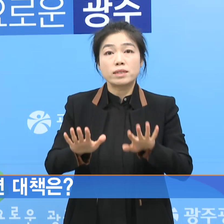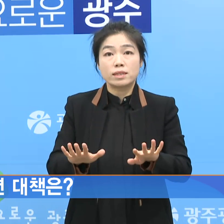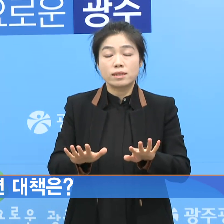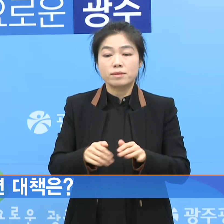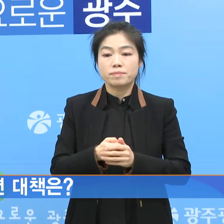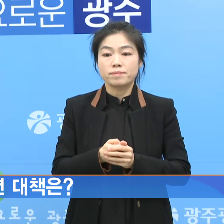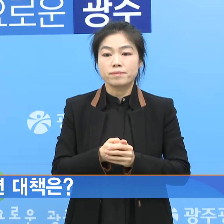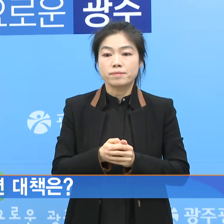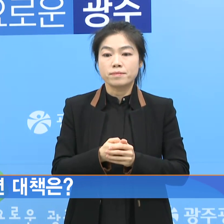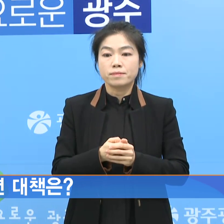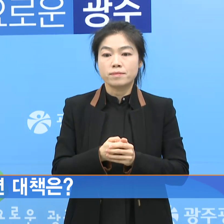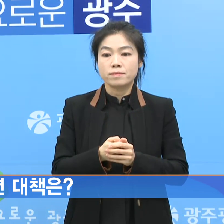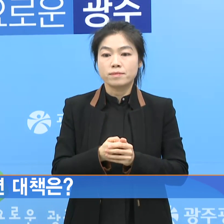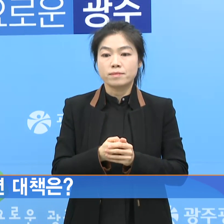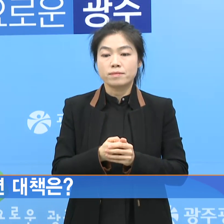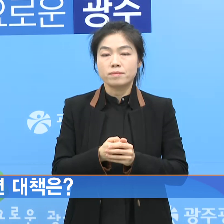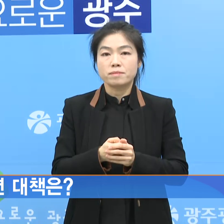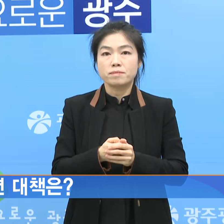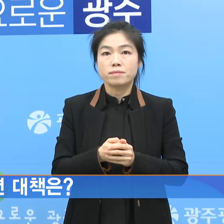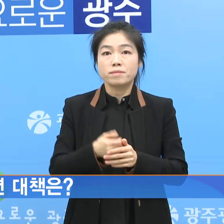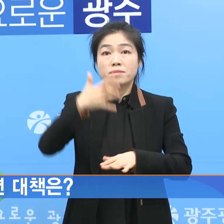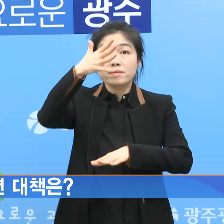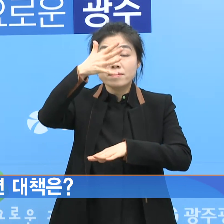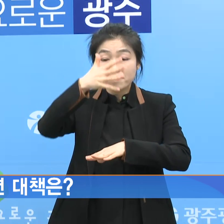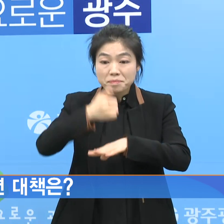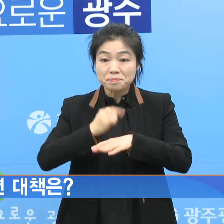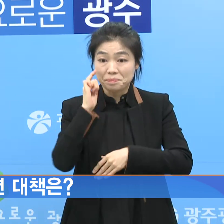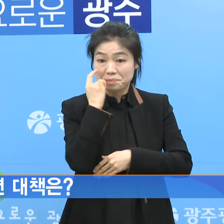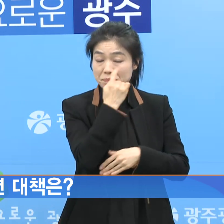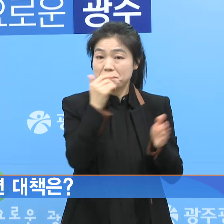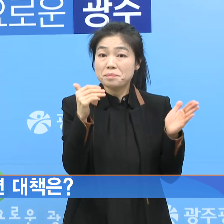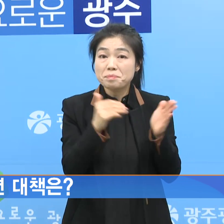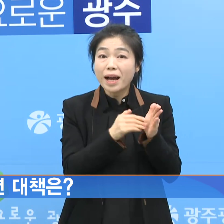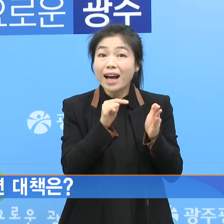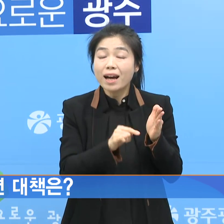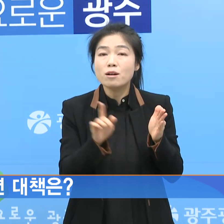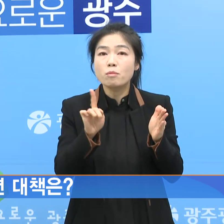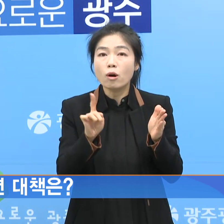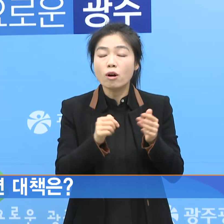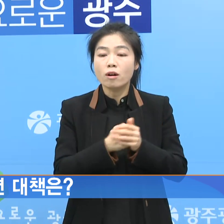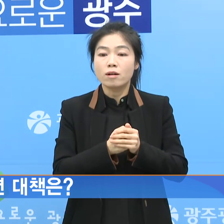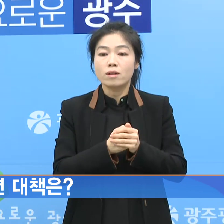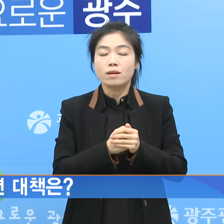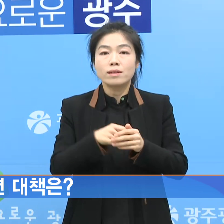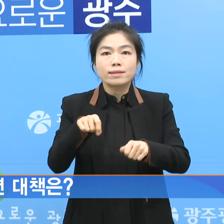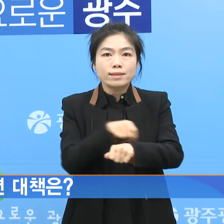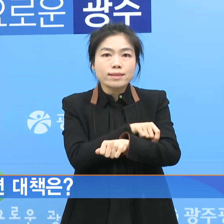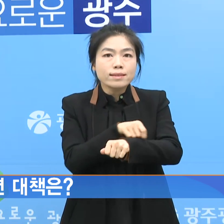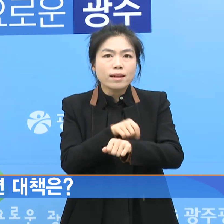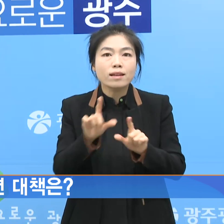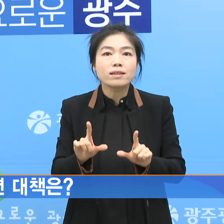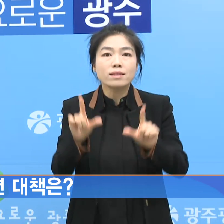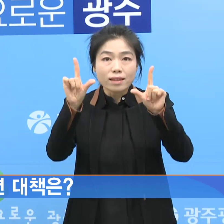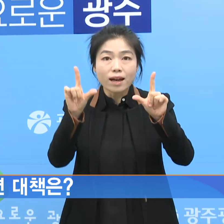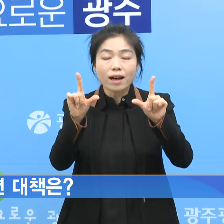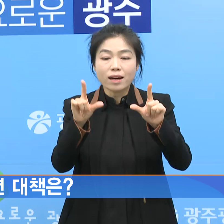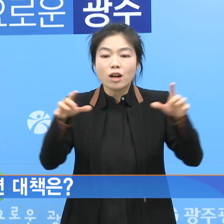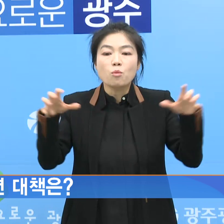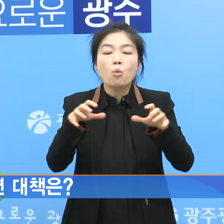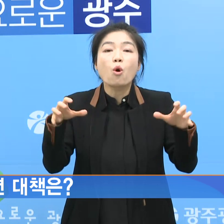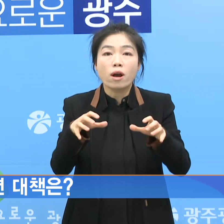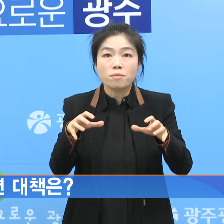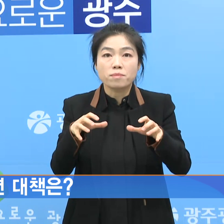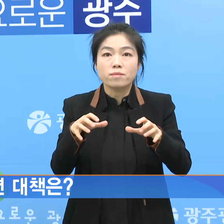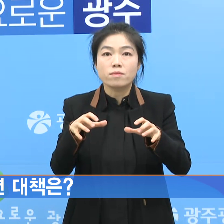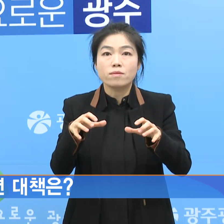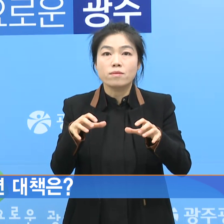그 최종 확인한 바에 의하면 특정한 날짜에 이렇게 모임할 계획은